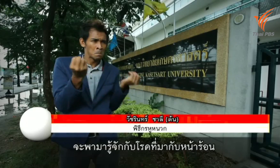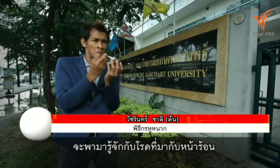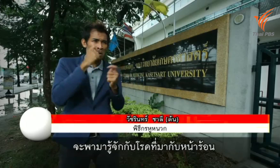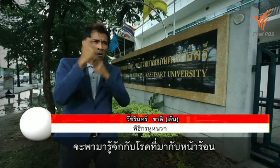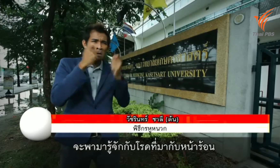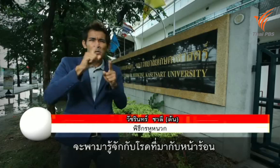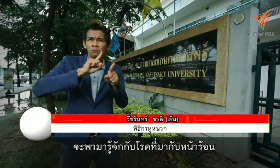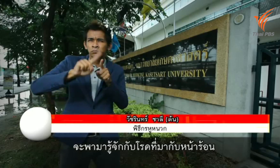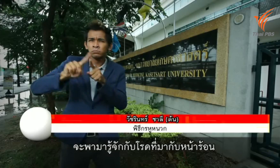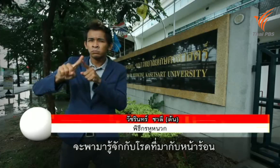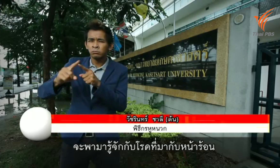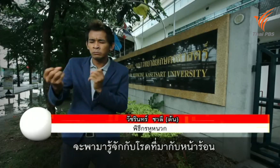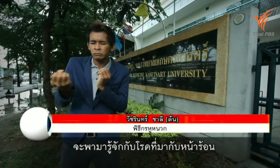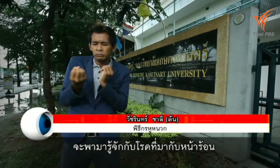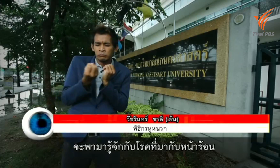ร้อน